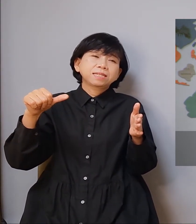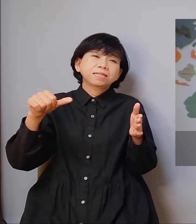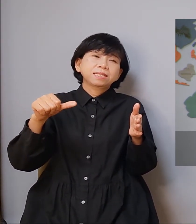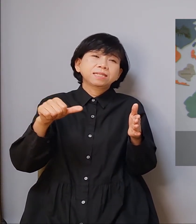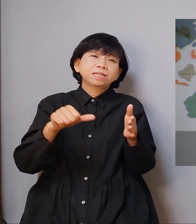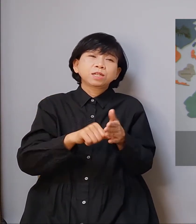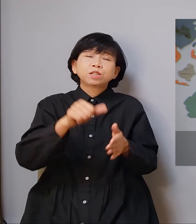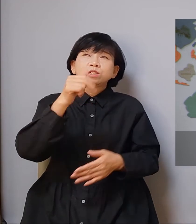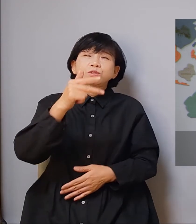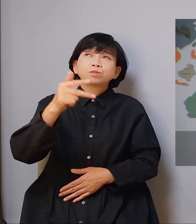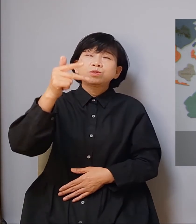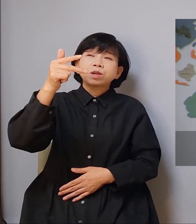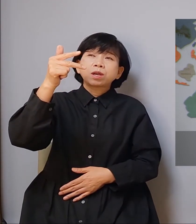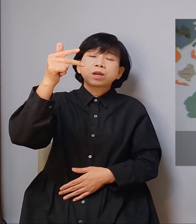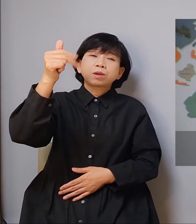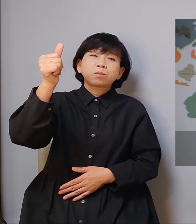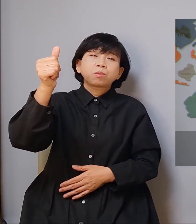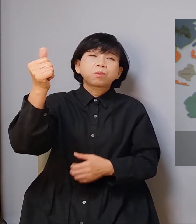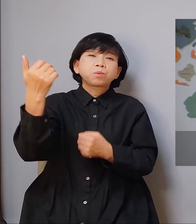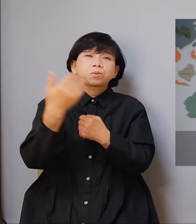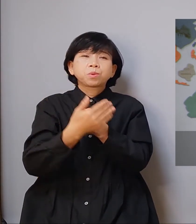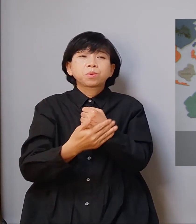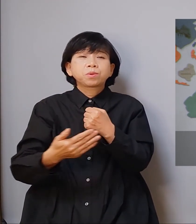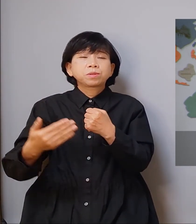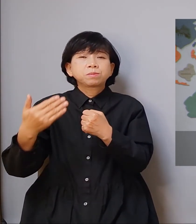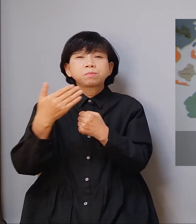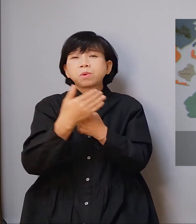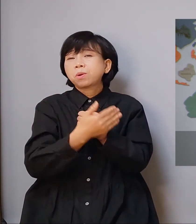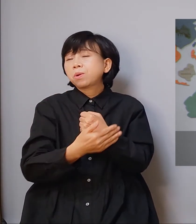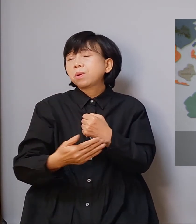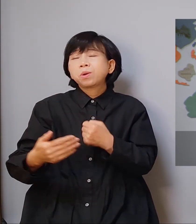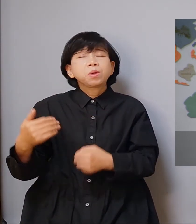인생을 주의 공로를